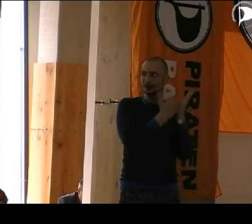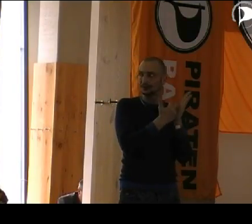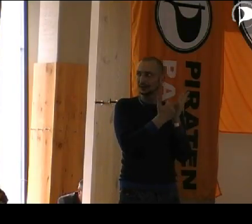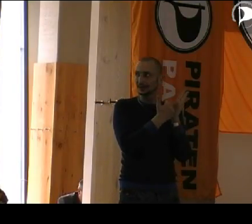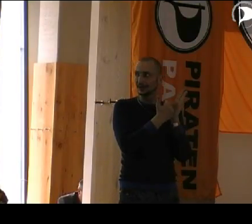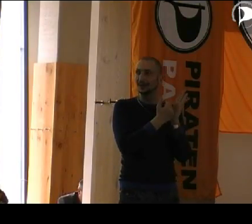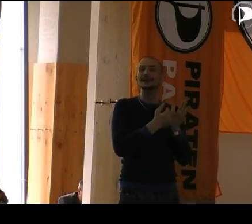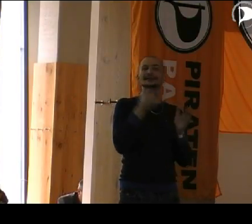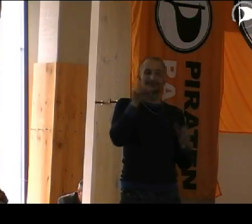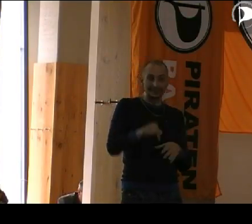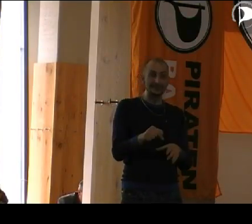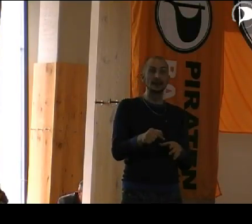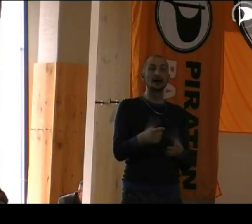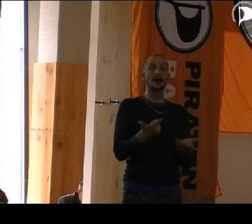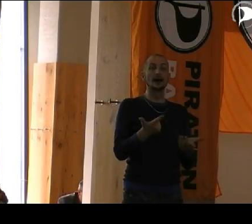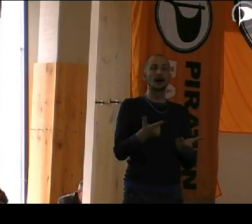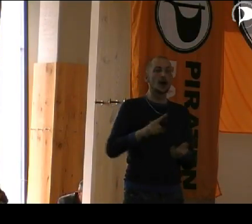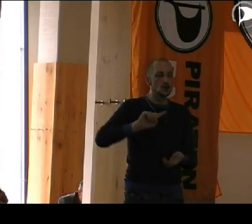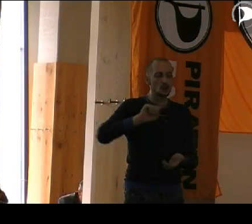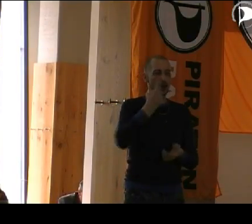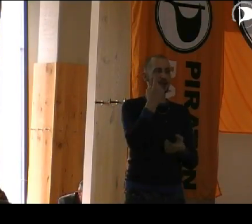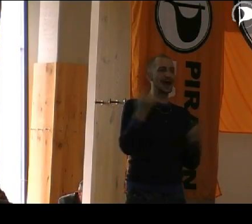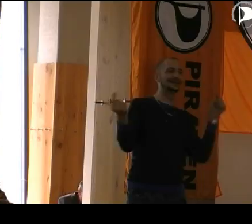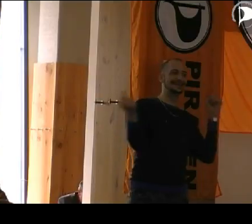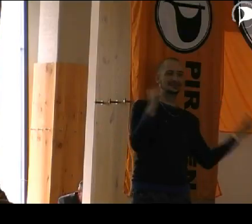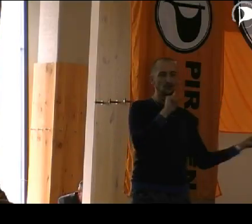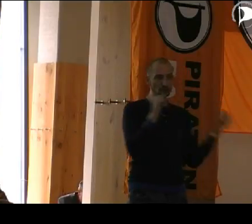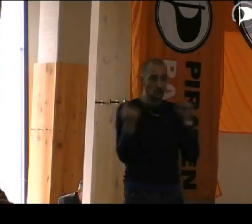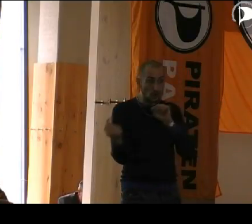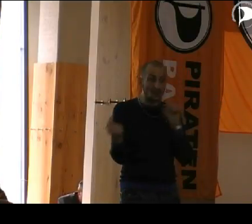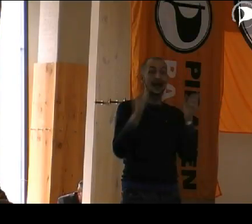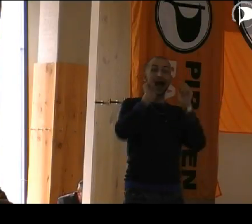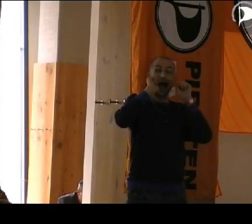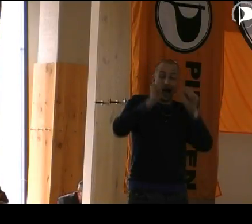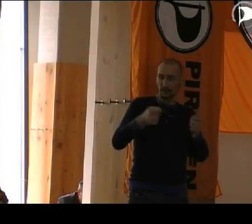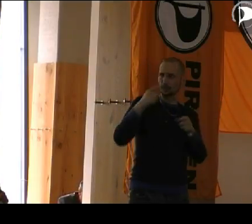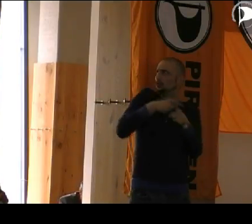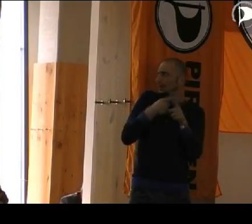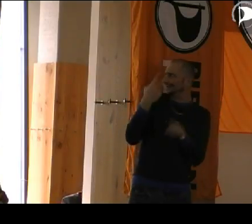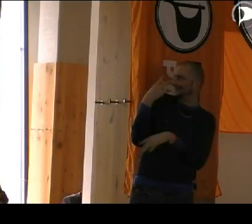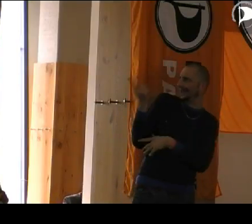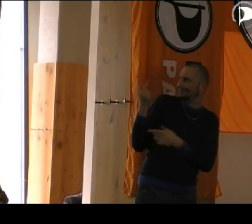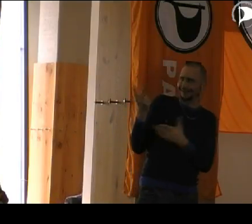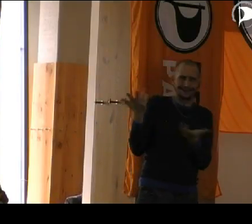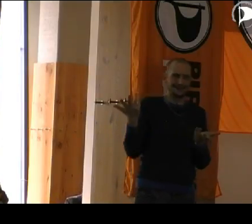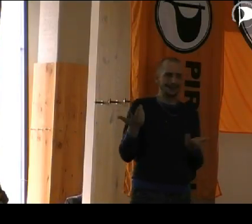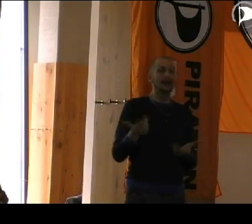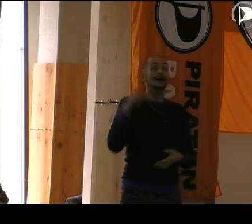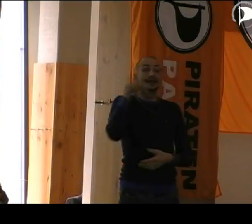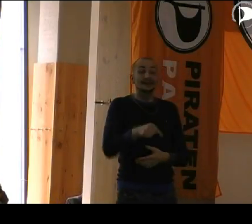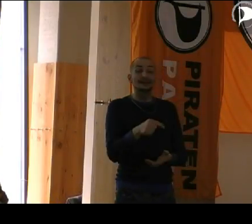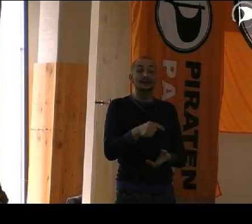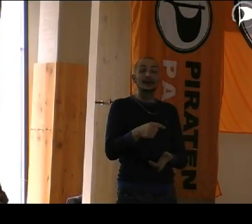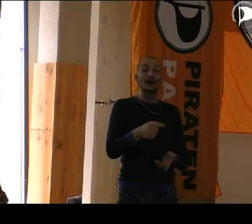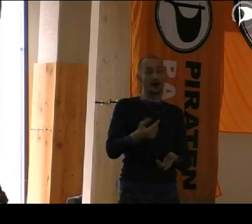damit kommen wir jetzt nochmal zu der diskussion über den antrag dass nur jetzt gar nicht mehr zu sehen ist das ist für mich